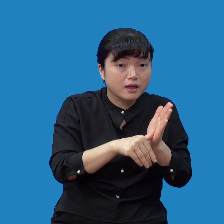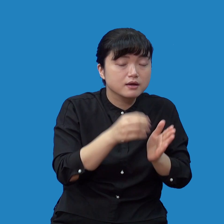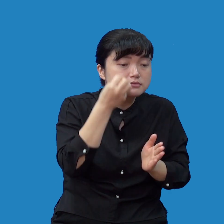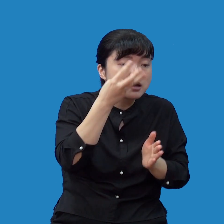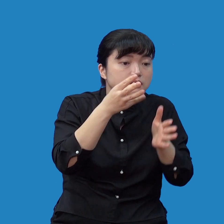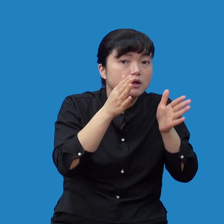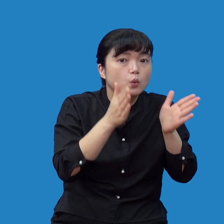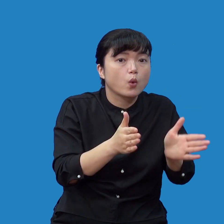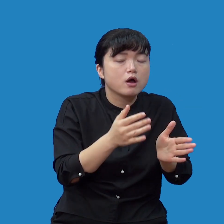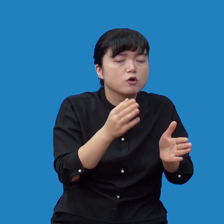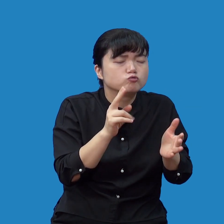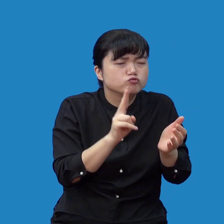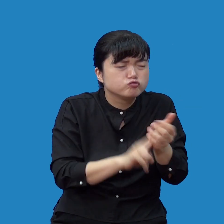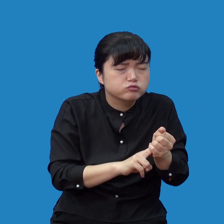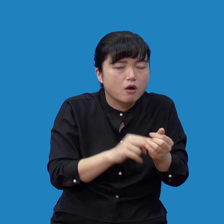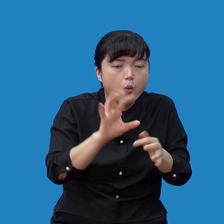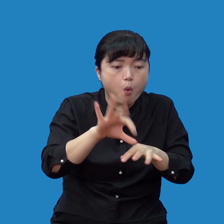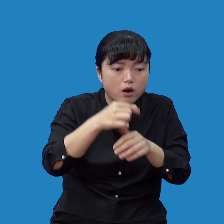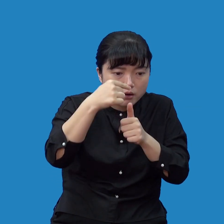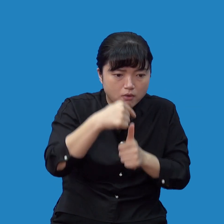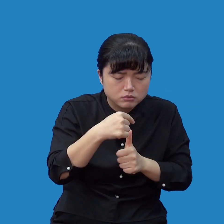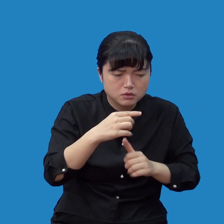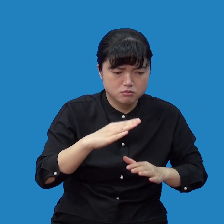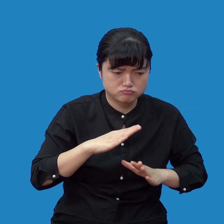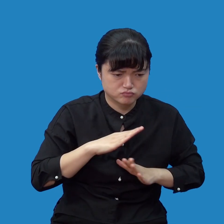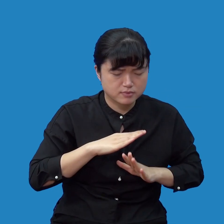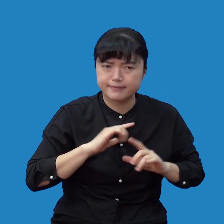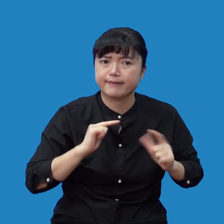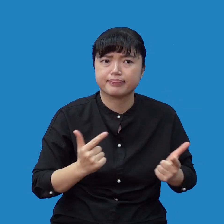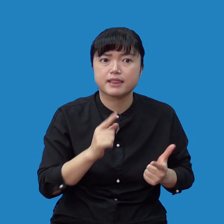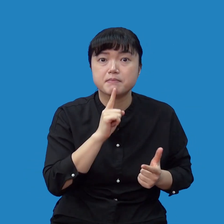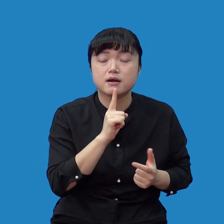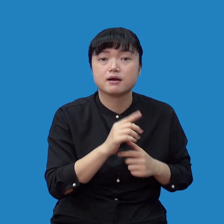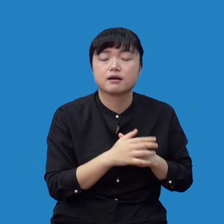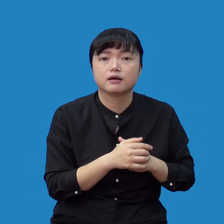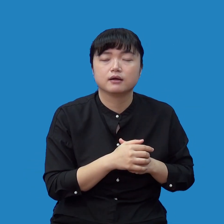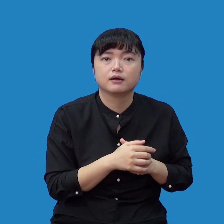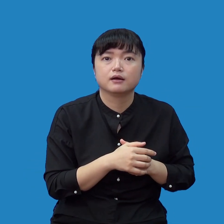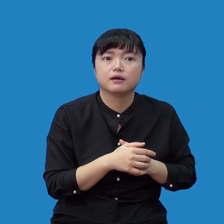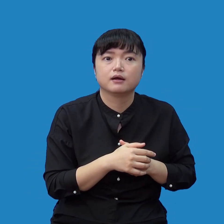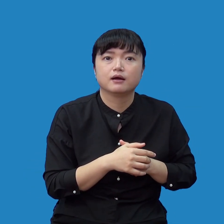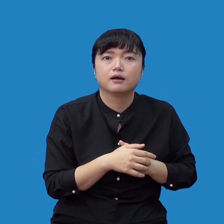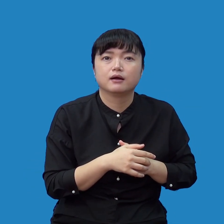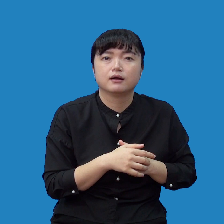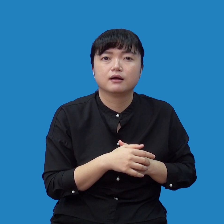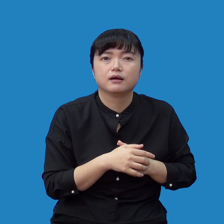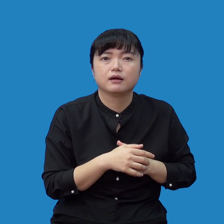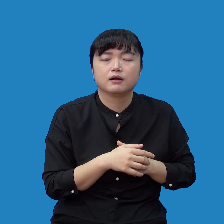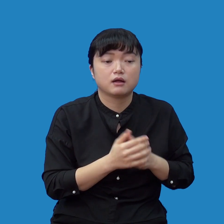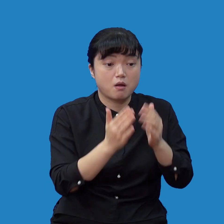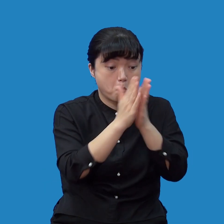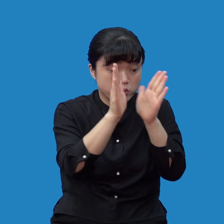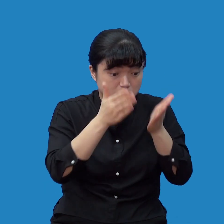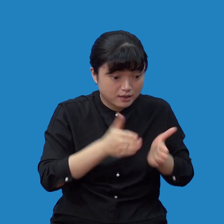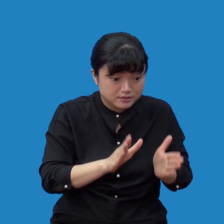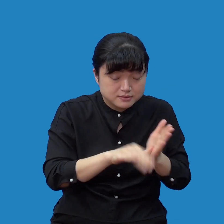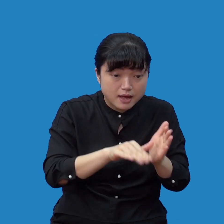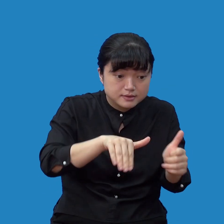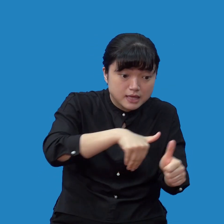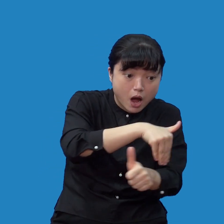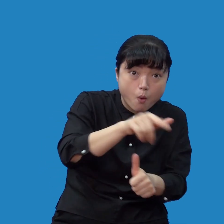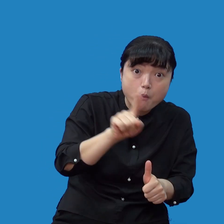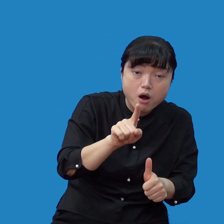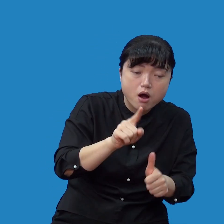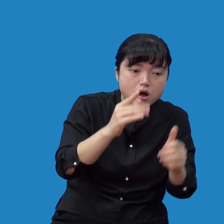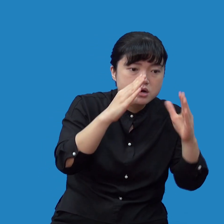숨겨 왕의 명령을 무서워하지 아니하였다 말하고 있는데요. 이 모세가 태어날 당시에